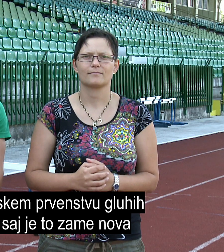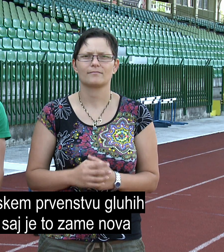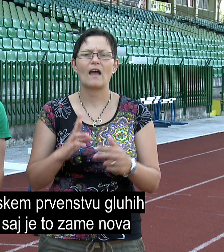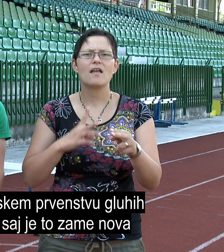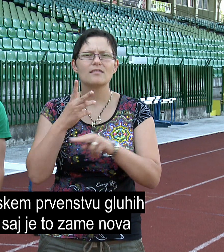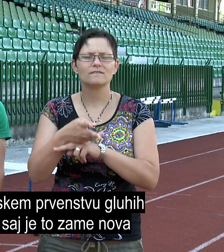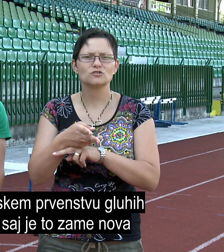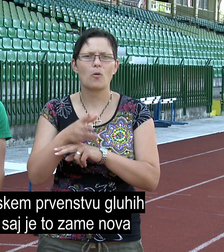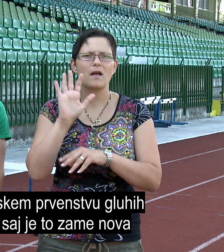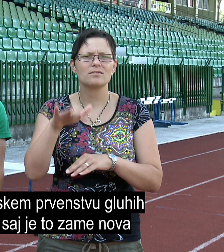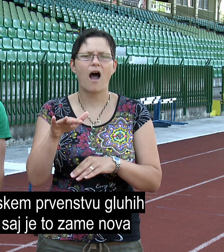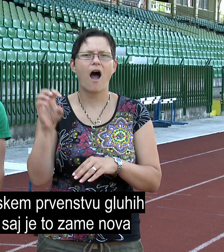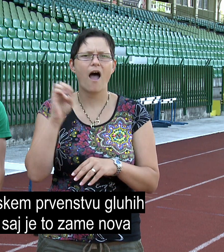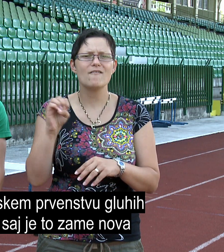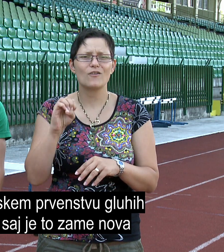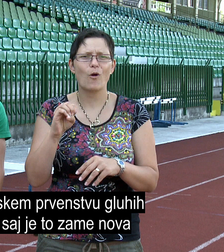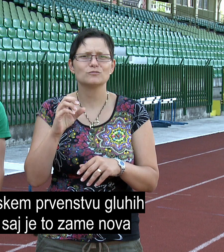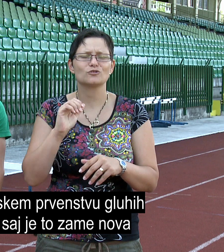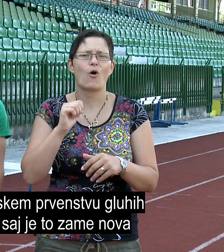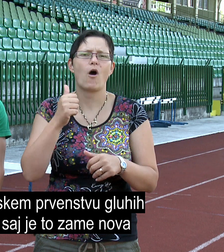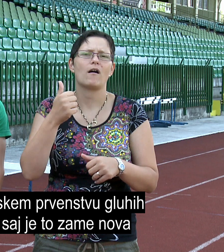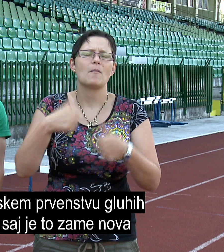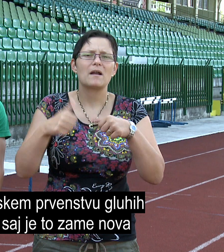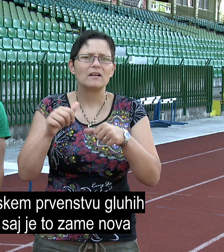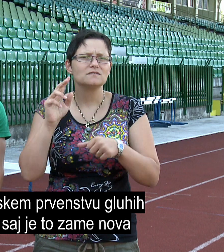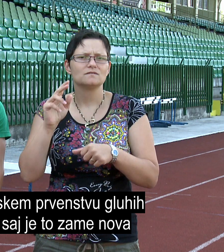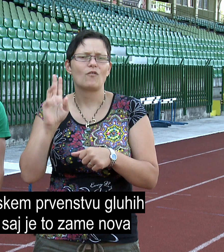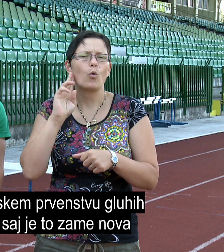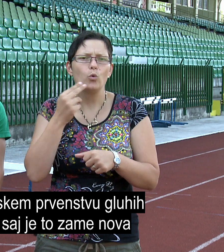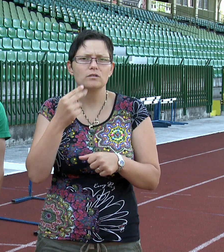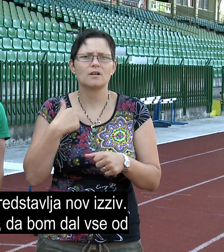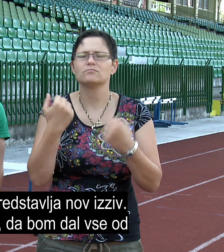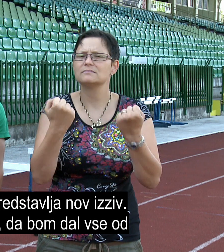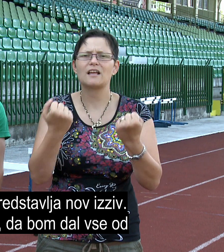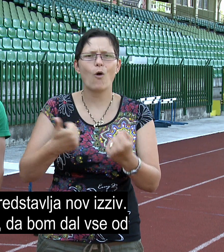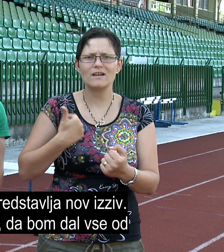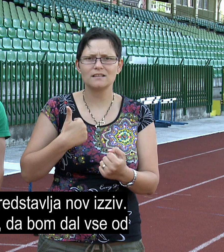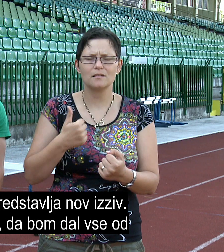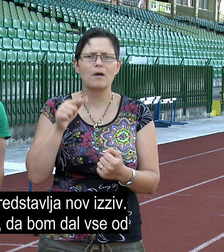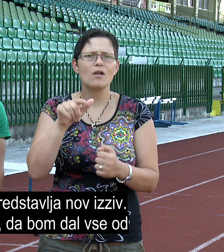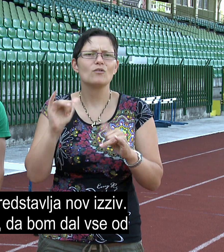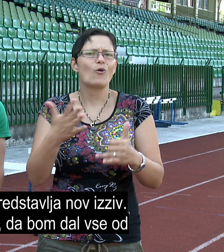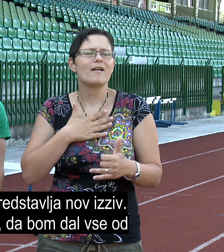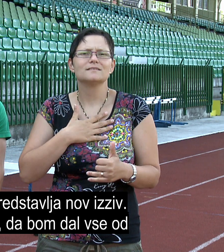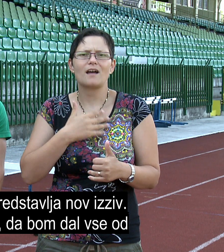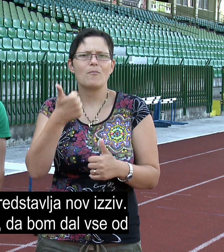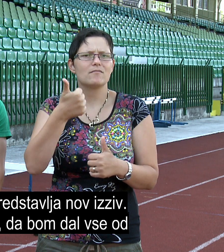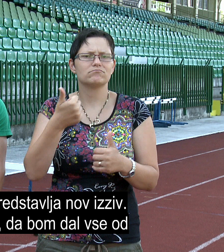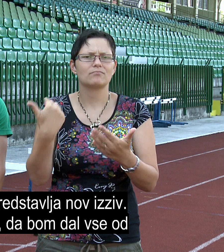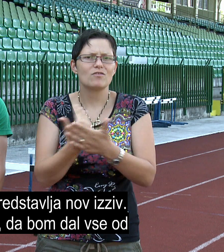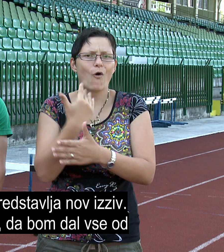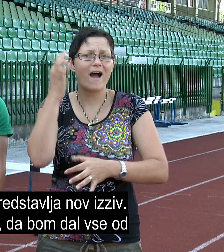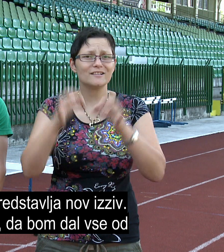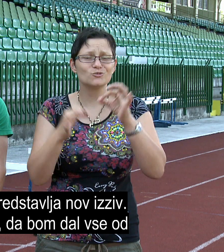Nastopa na Evropskem prvenstvu gluhih se zelo veselim, saj to je zame nova izkušnja in mi predstavlja nov izziv.